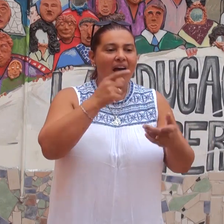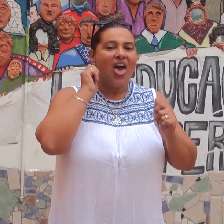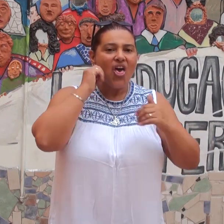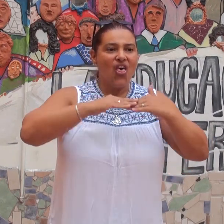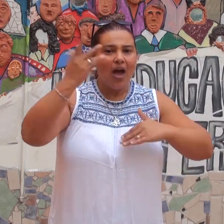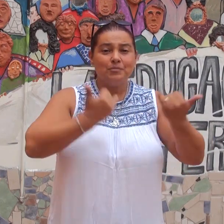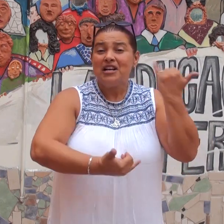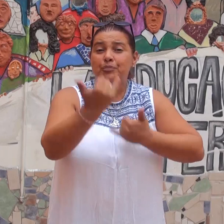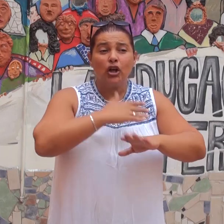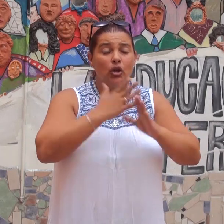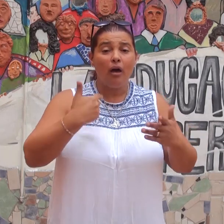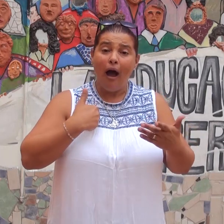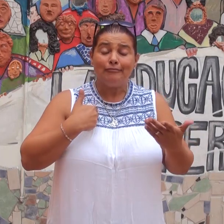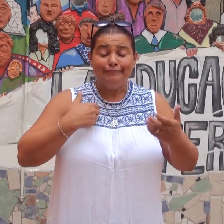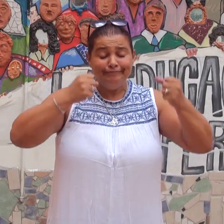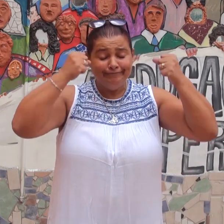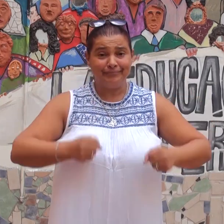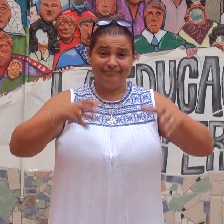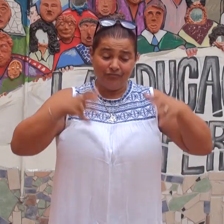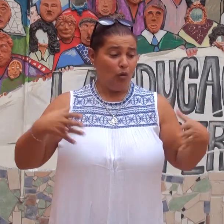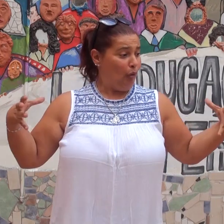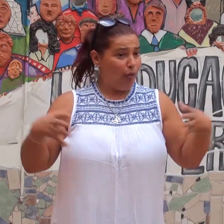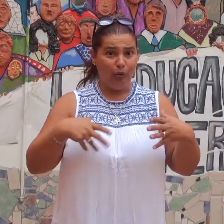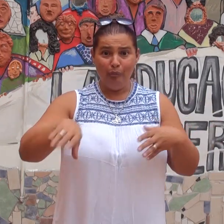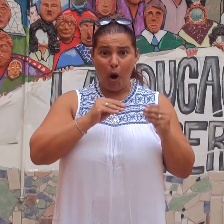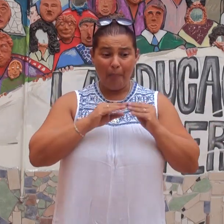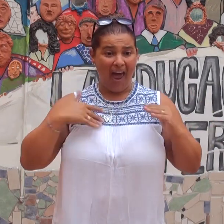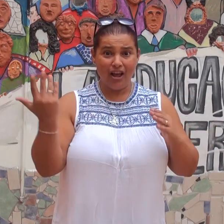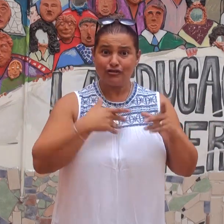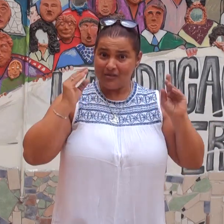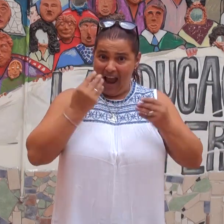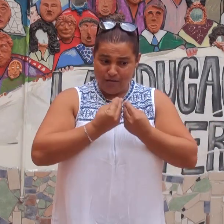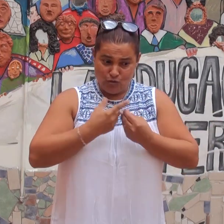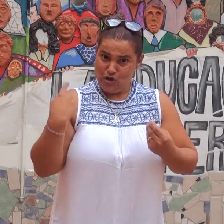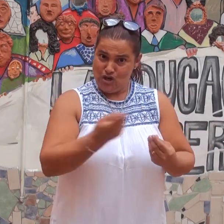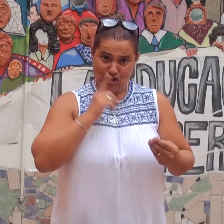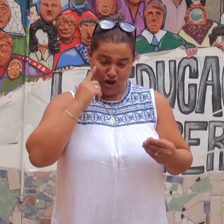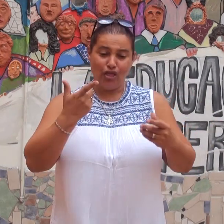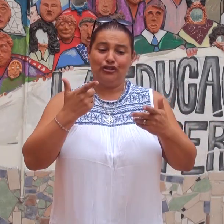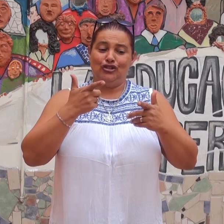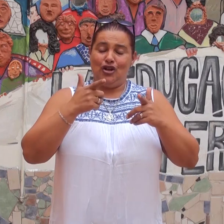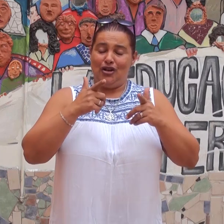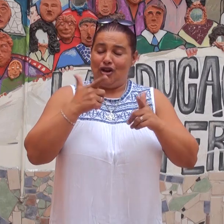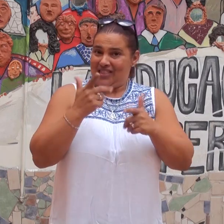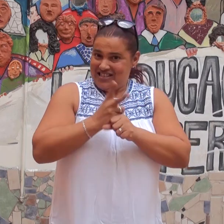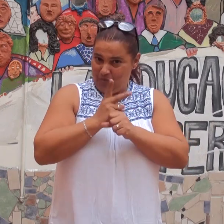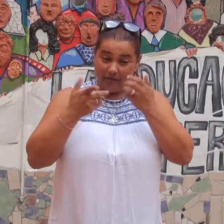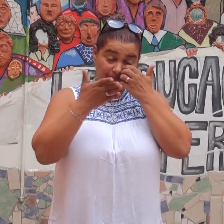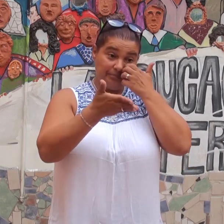me explicaron todo, me decidí, acá estamos, con un grupo de compañeros sordos, que hay muchos de ellos que tampoco tenían el